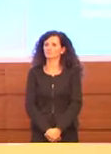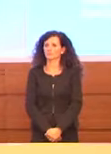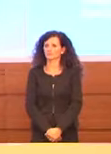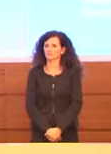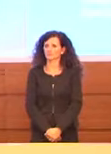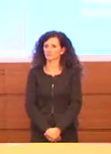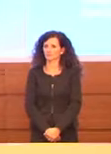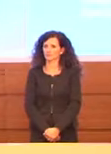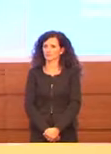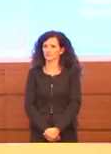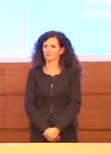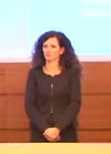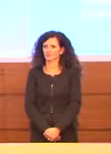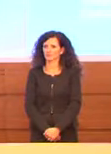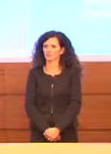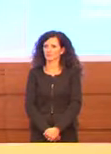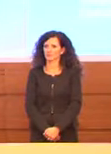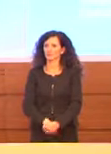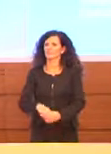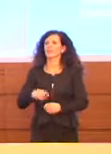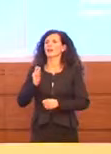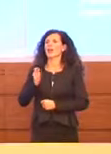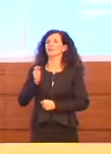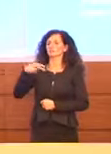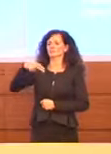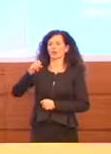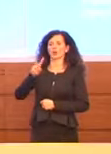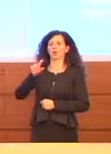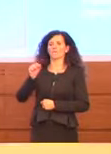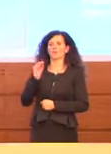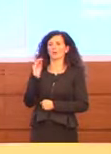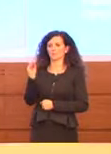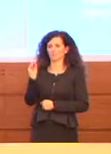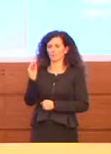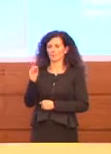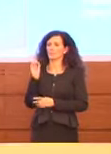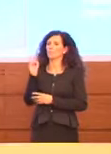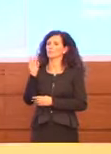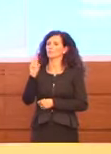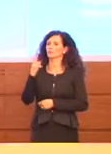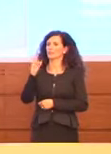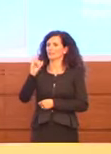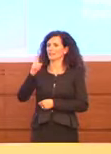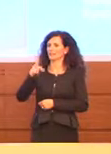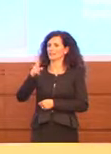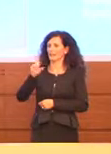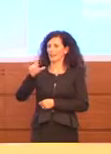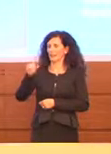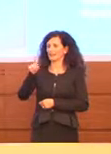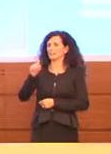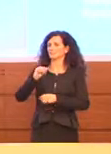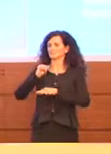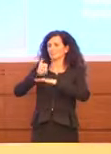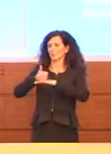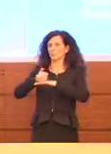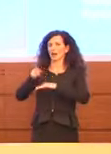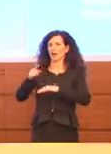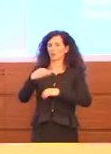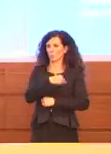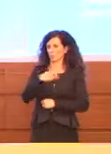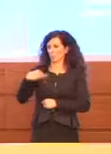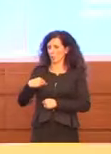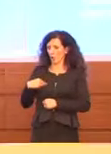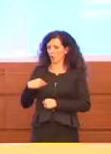buongiorno giuliano bormioli agenzia nova per i professori che al in quanto pneumologo vorrei chiedere se passati ormai